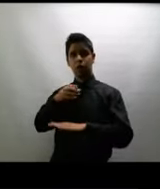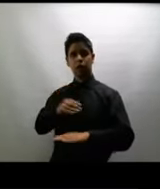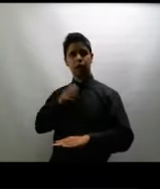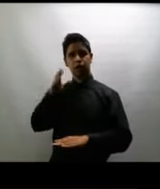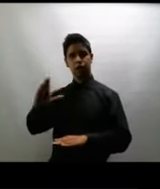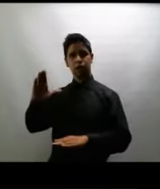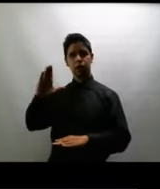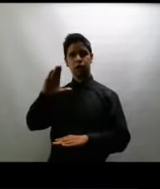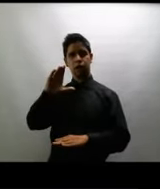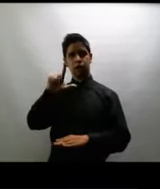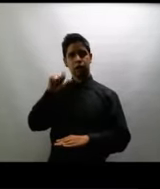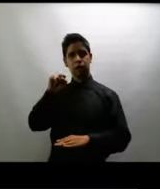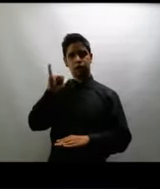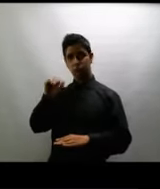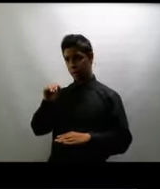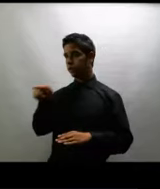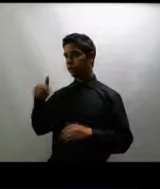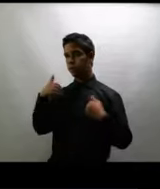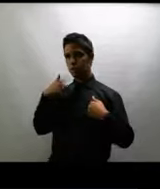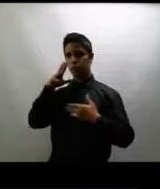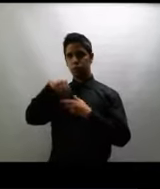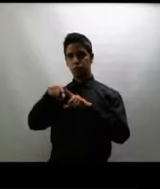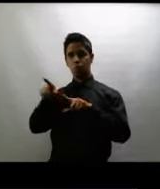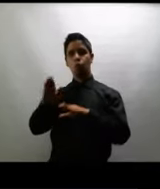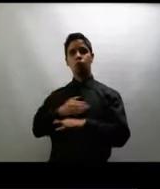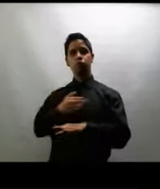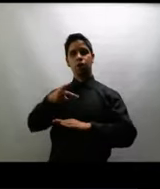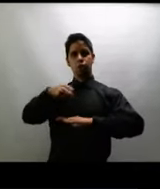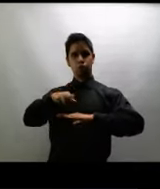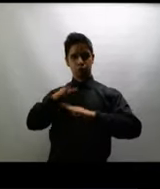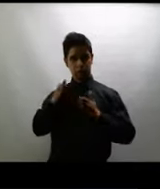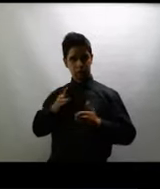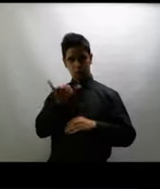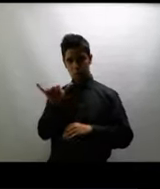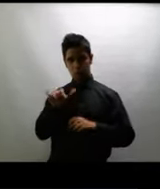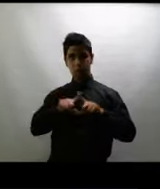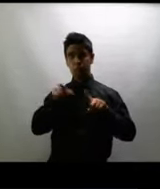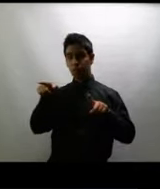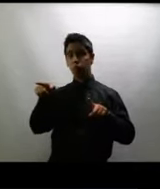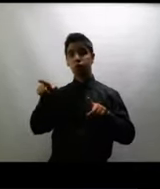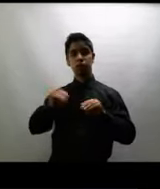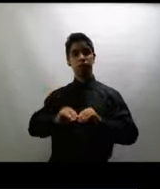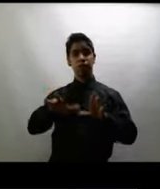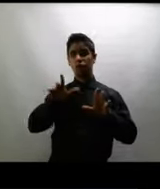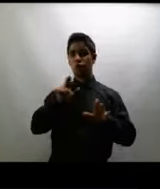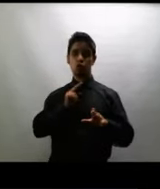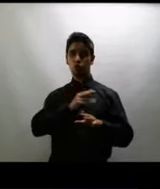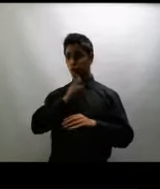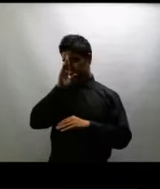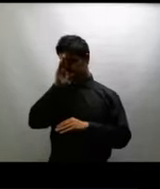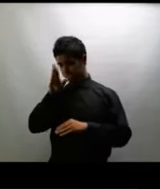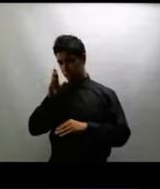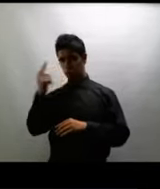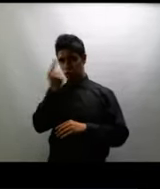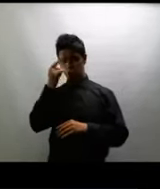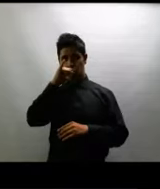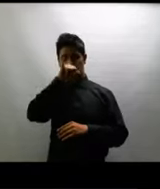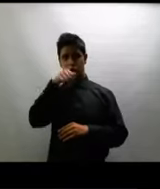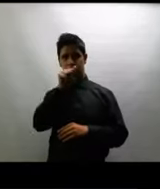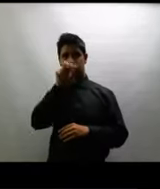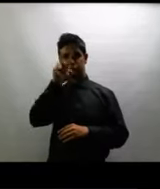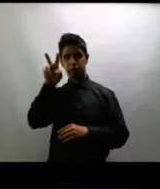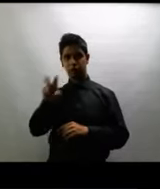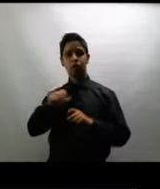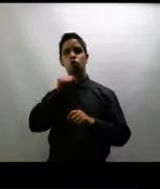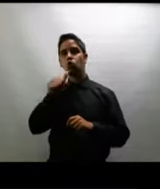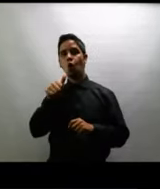claro, música que sí, puertorriqueña, que, claro. Porque entonces, uh-huh, esa fusión, claro. Pero entonces tampoco estamos dirigidos al jazzista, yo estoy dirigida a la persona que le gusta la